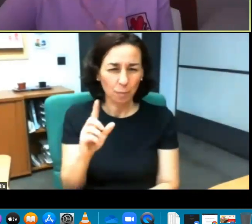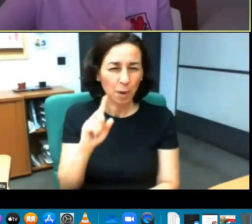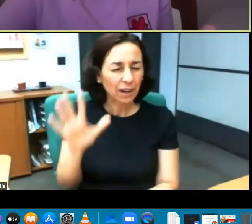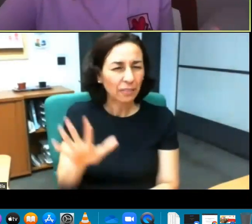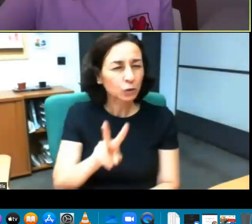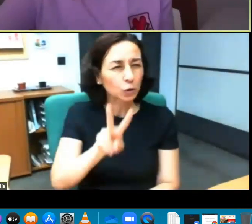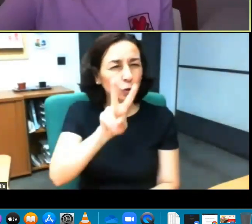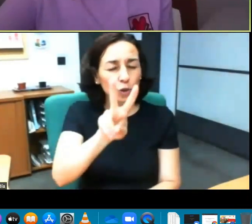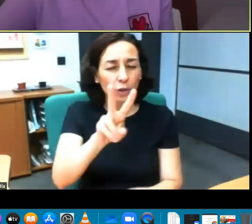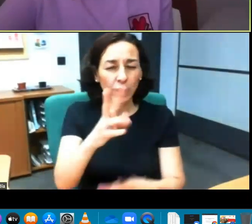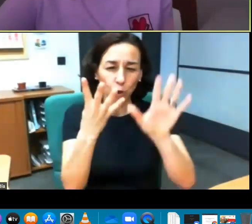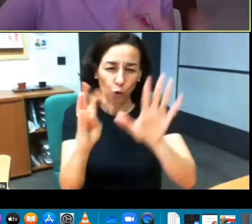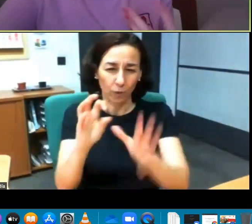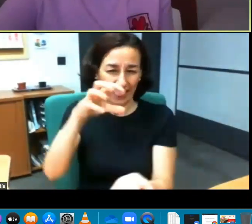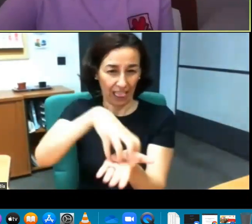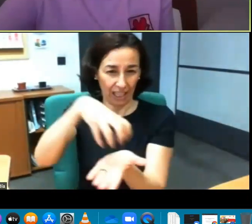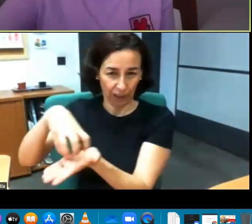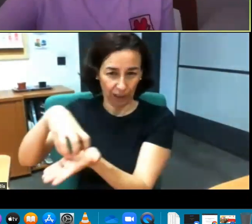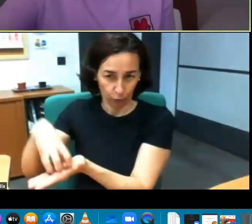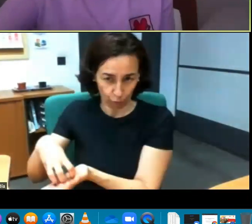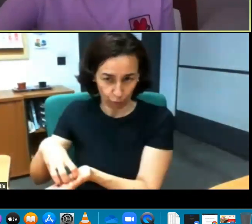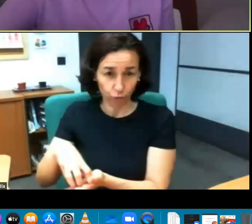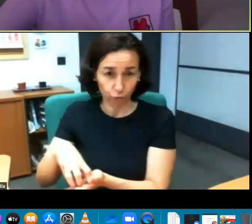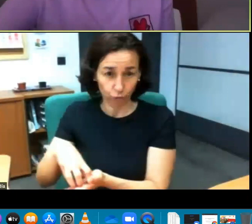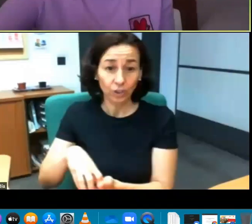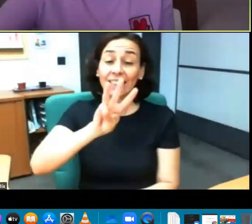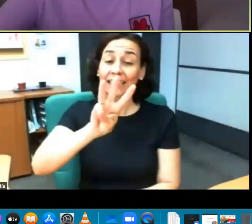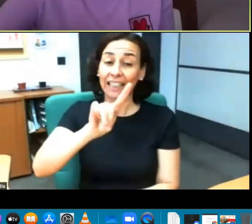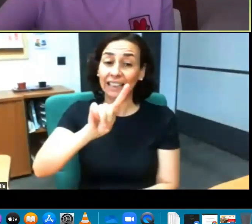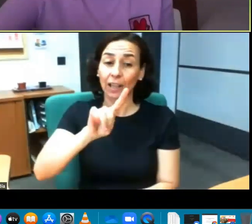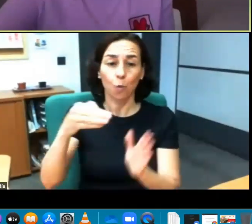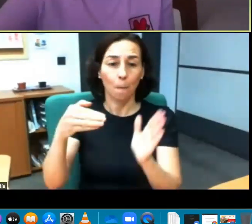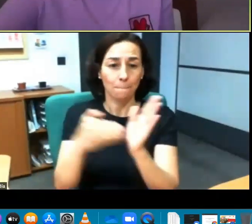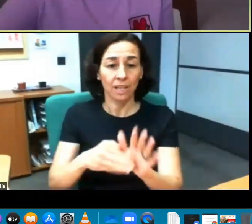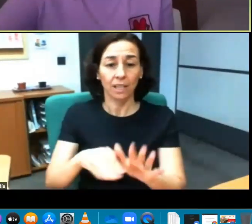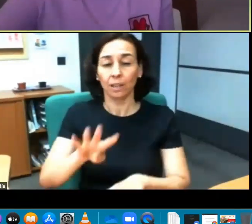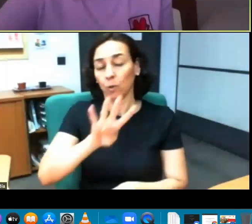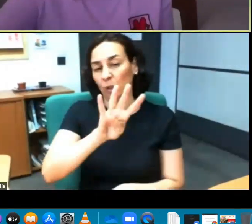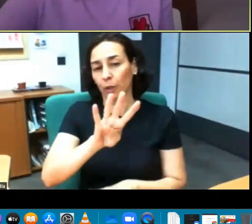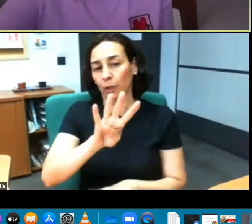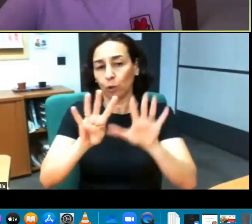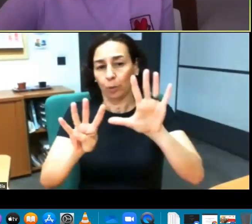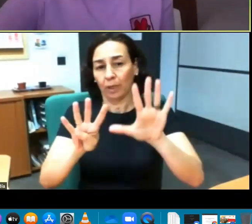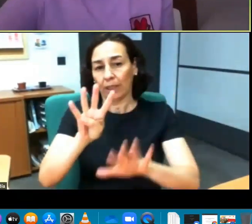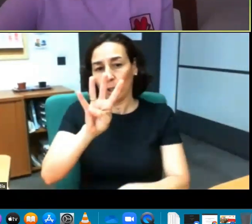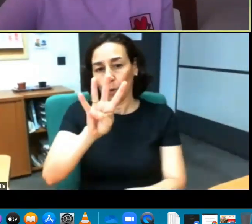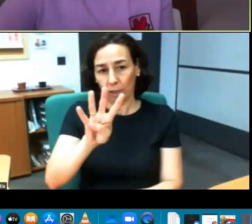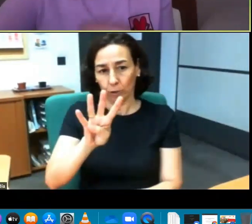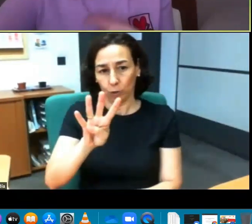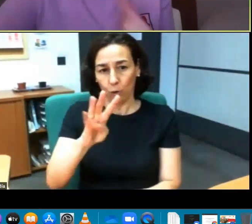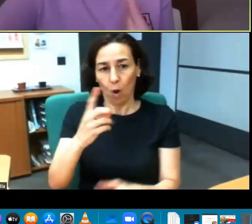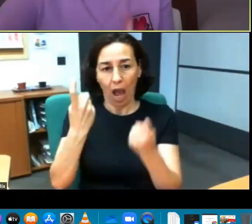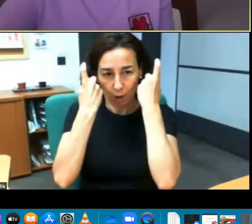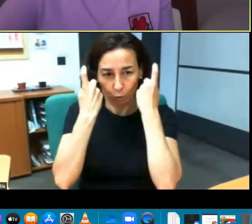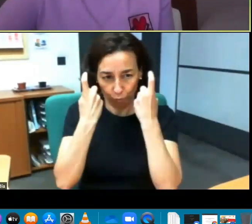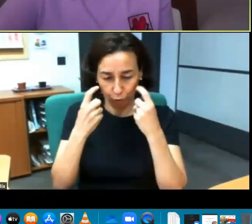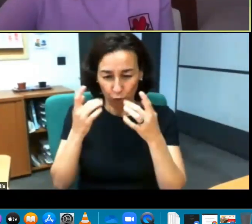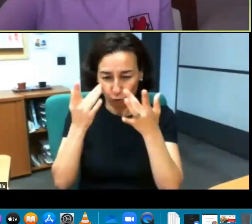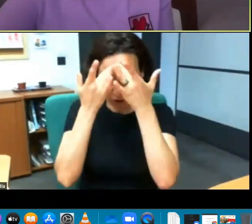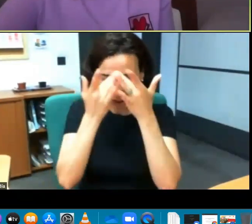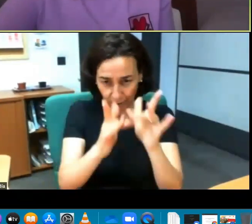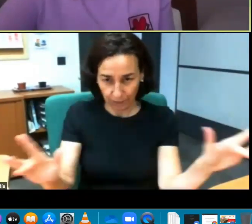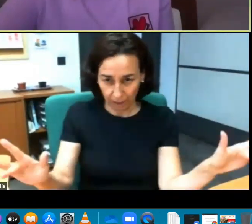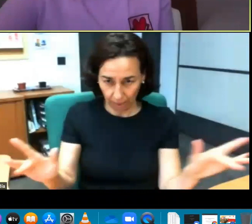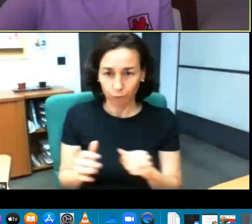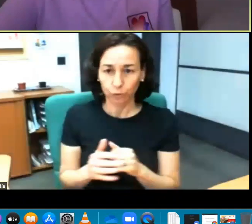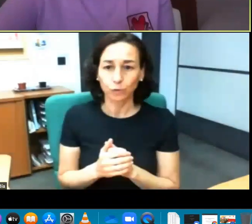290 y bueno, serían 31.000 los alumnos a los que hemos alcanzado. Con estos dos